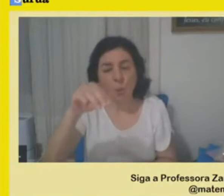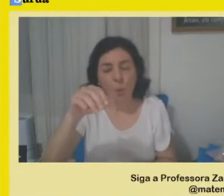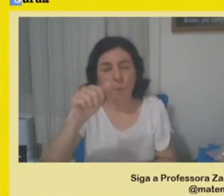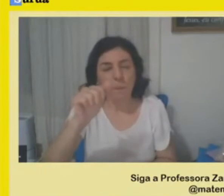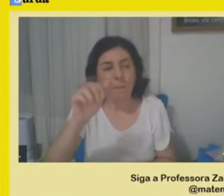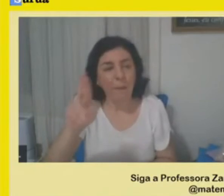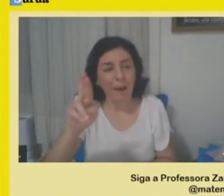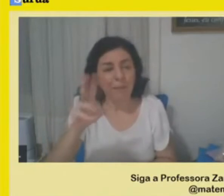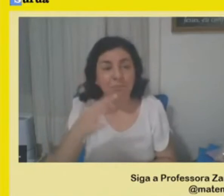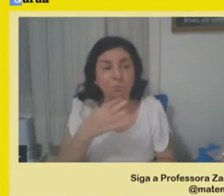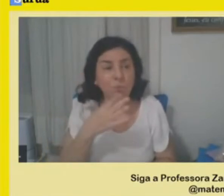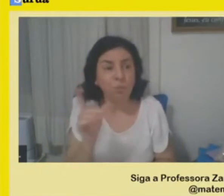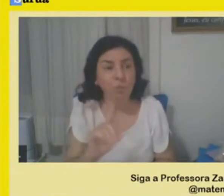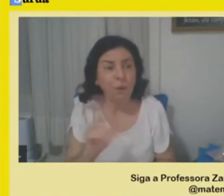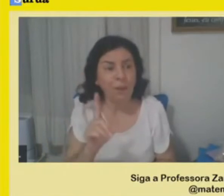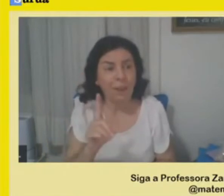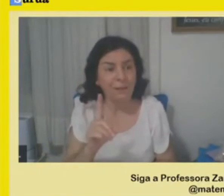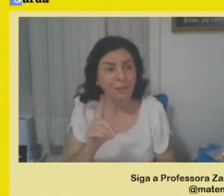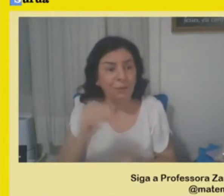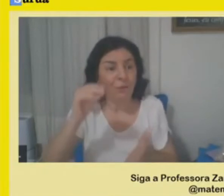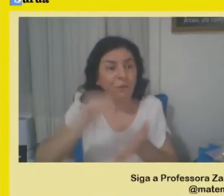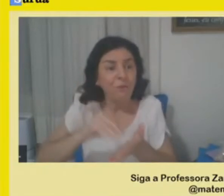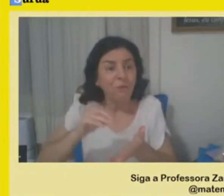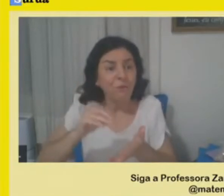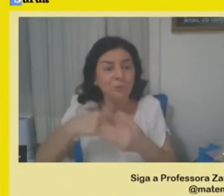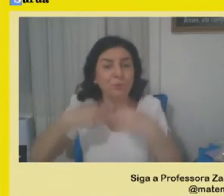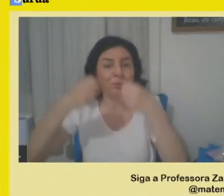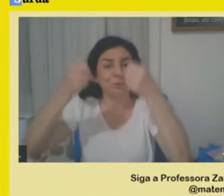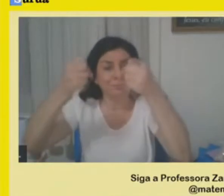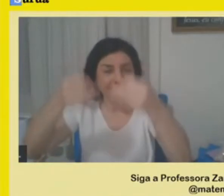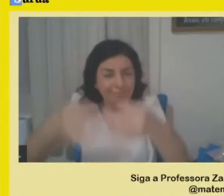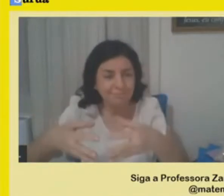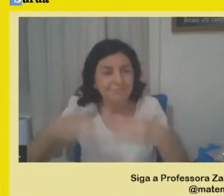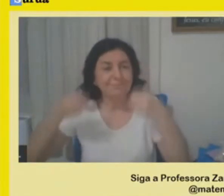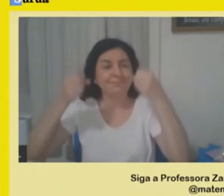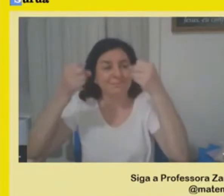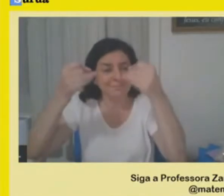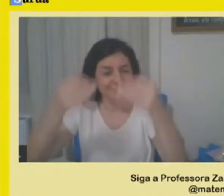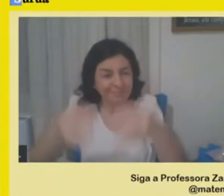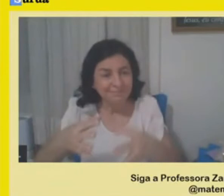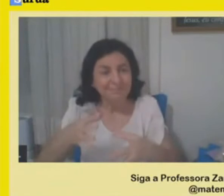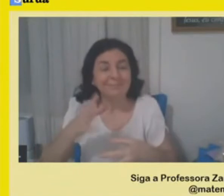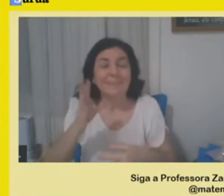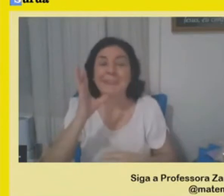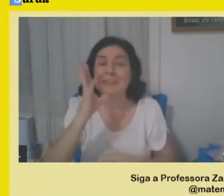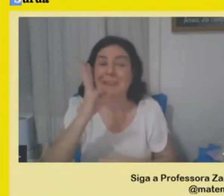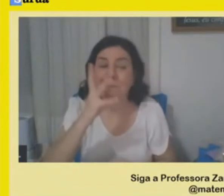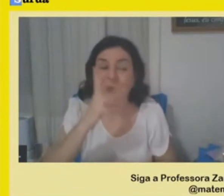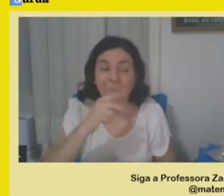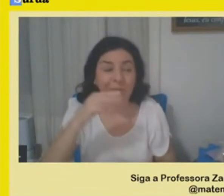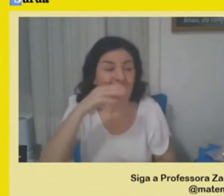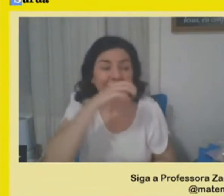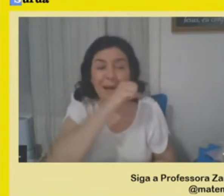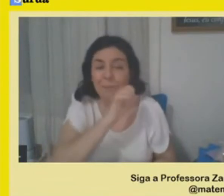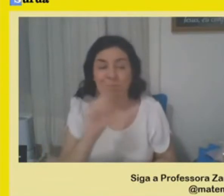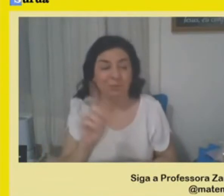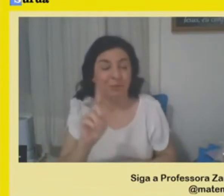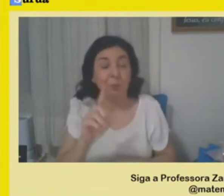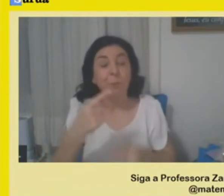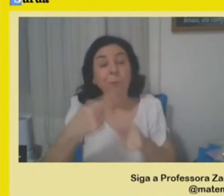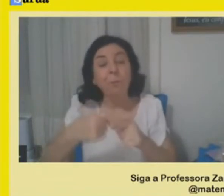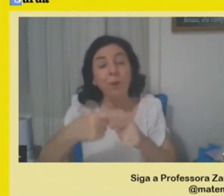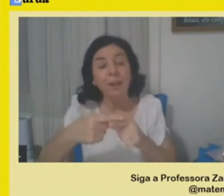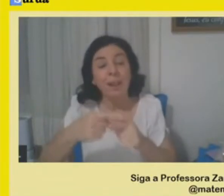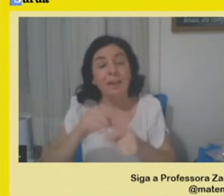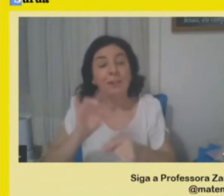Mas, por exemplo, tem a palavra adição e a palavra soma. Eles não conhecem. Então eu explico